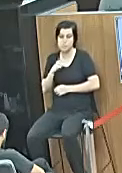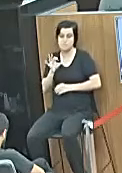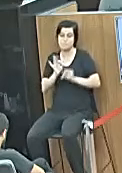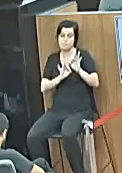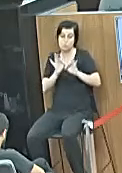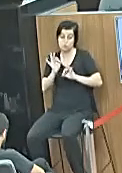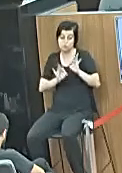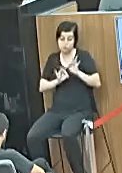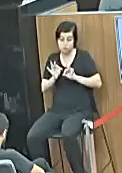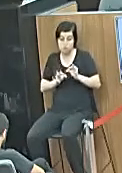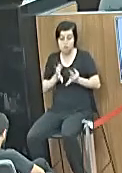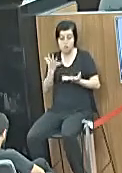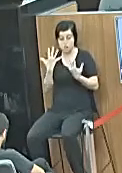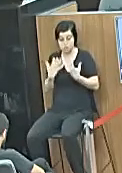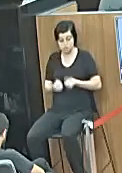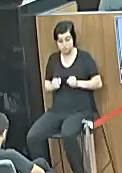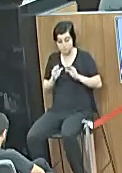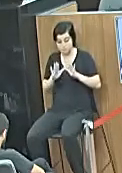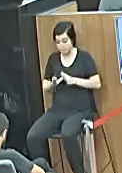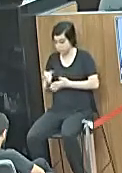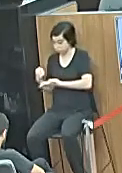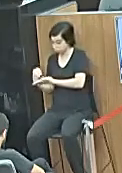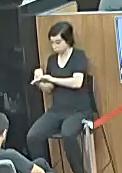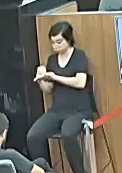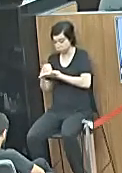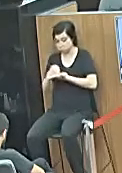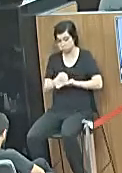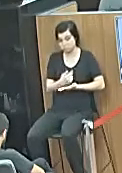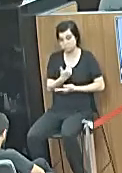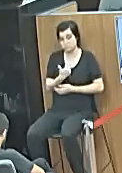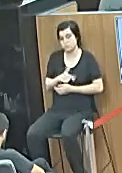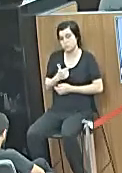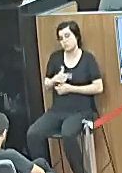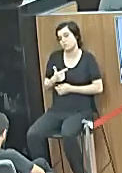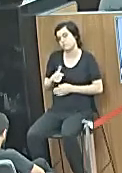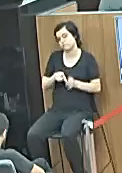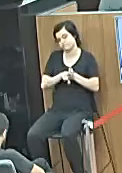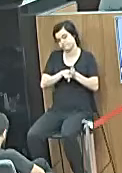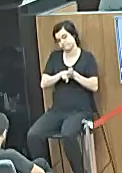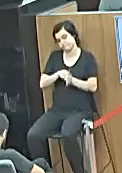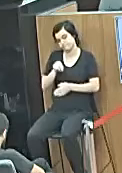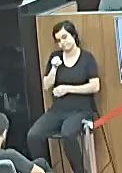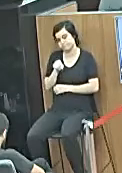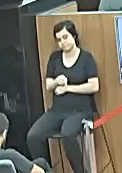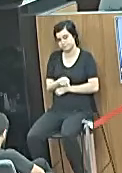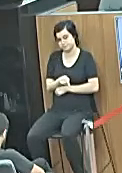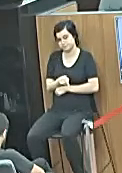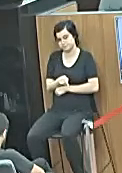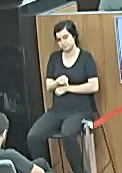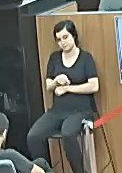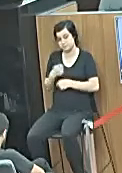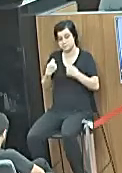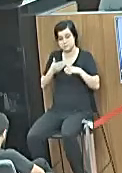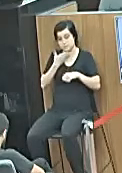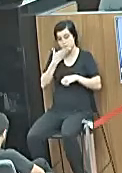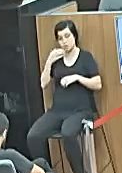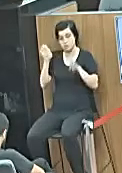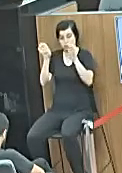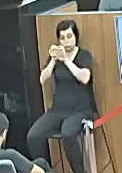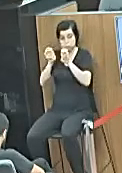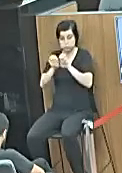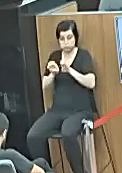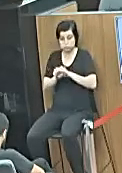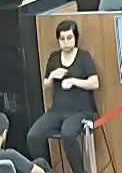mas que não receberam nenhum tipo de apoio nenhum tipo de fomento à pesquisa melhorar a infraestrutura para que nós possamos